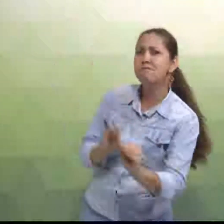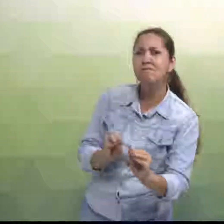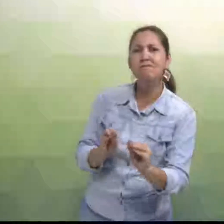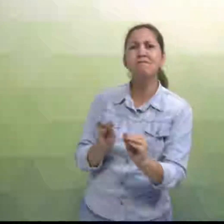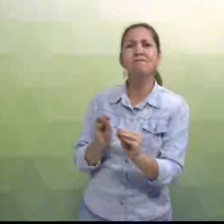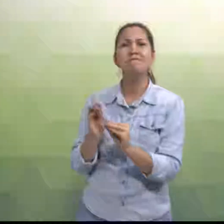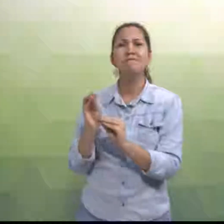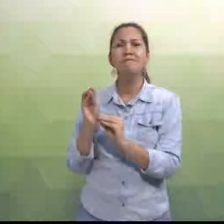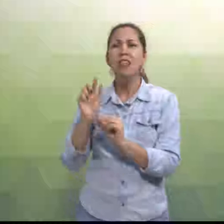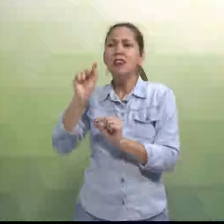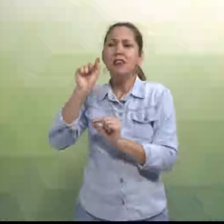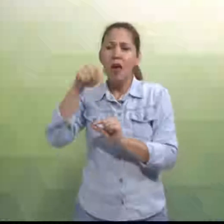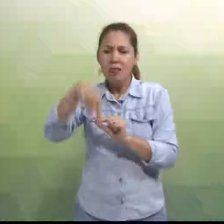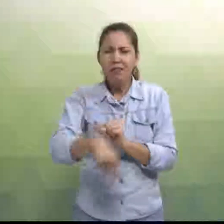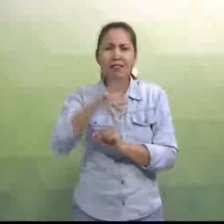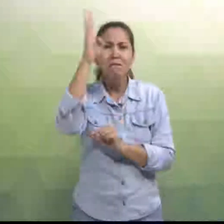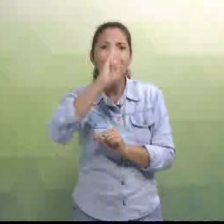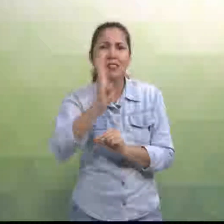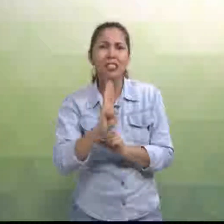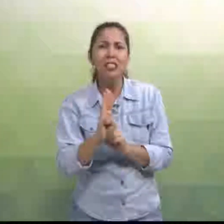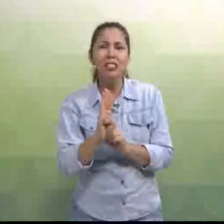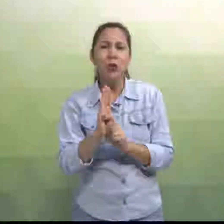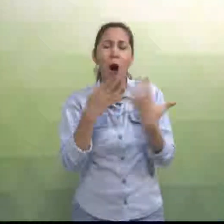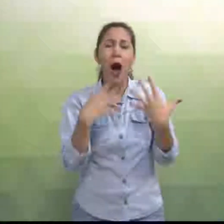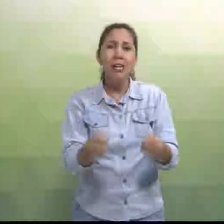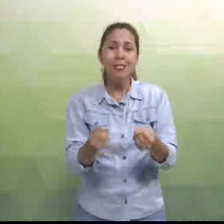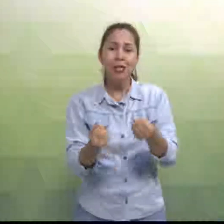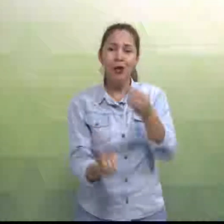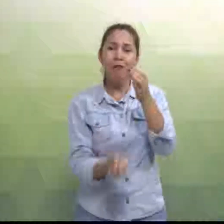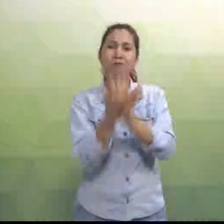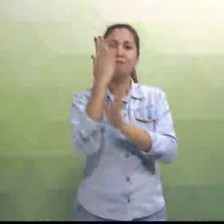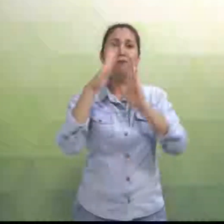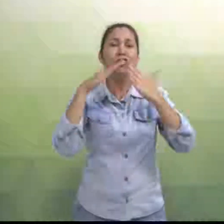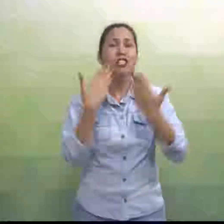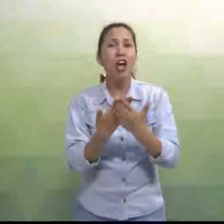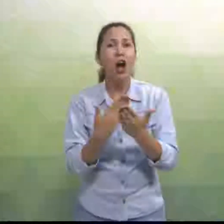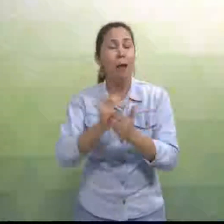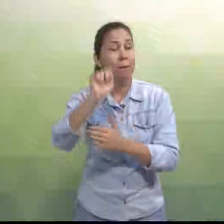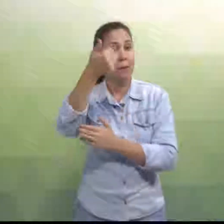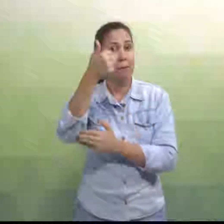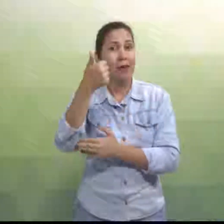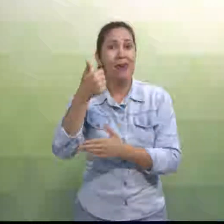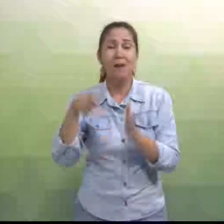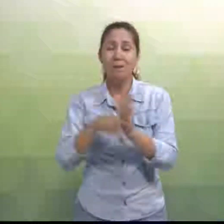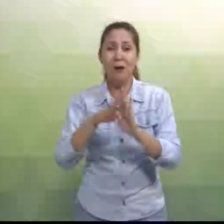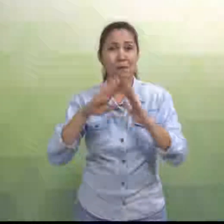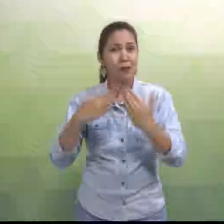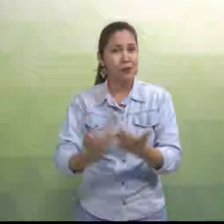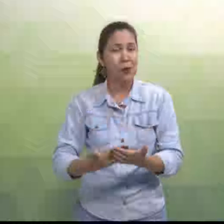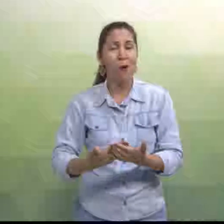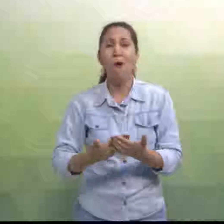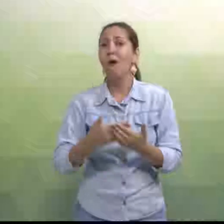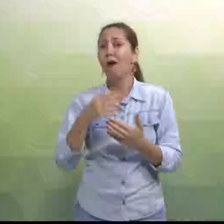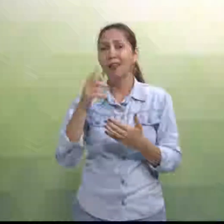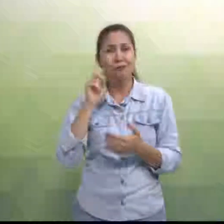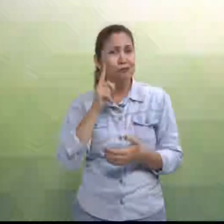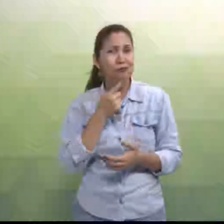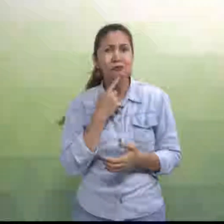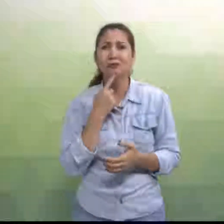história dos surdos. Quem foi o primeiro surdo? A origem da língua de sinais? Como surgiu? De